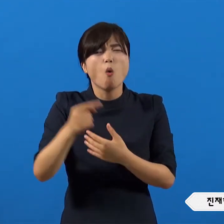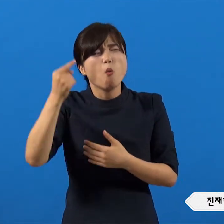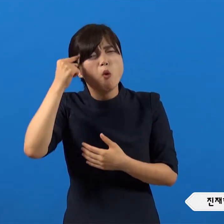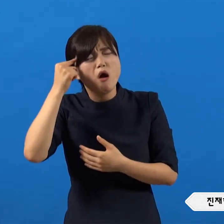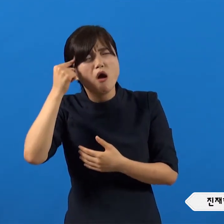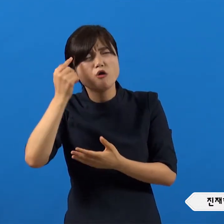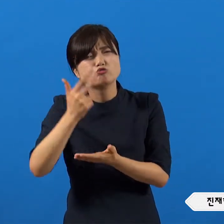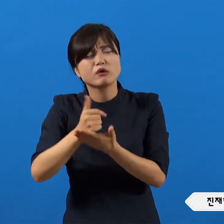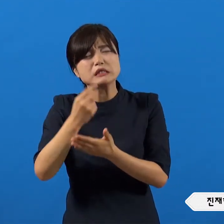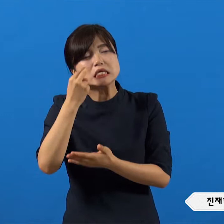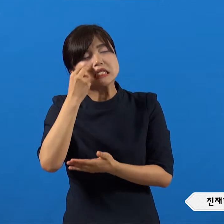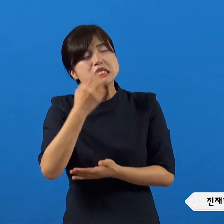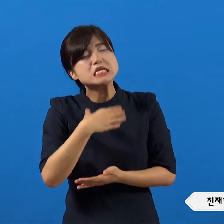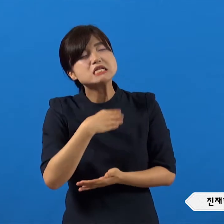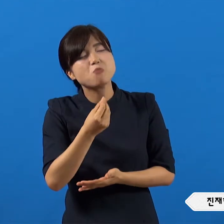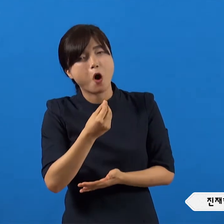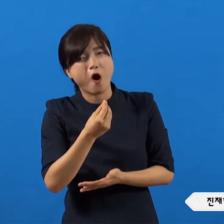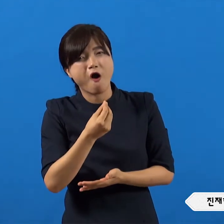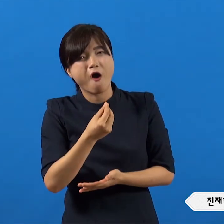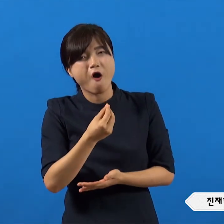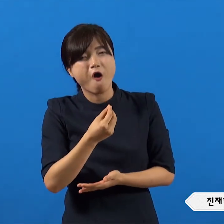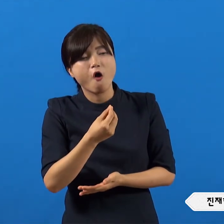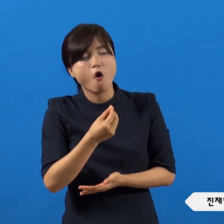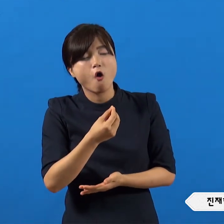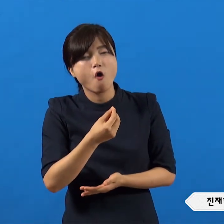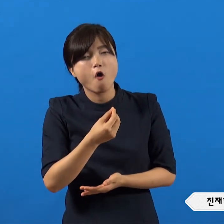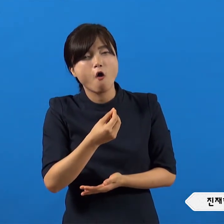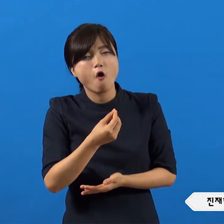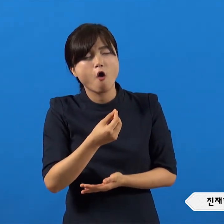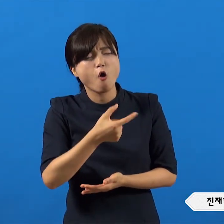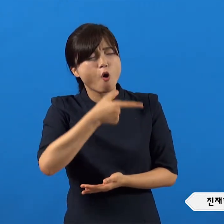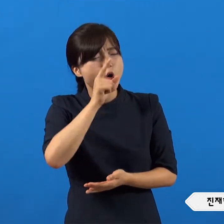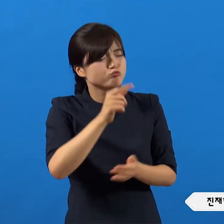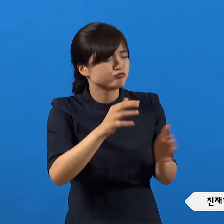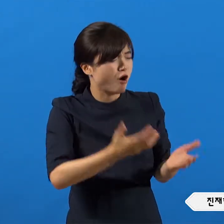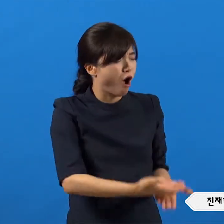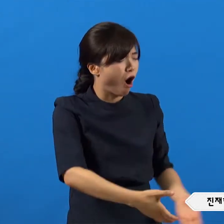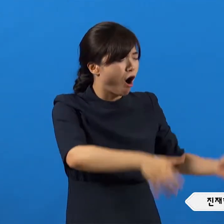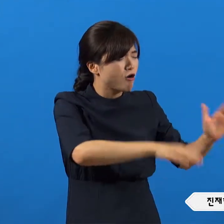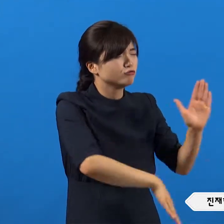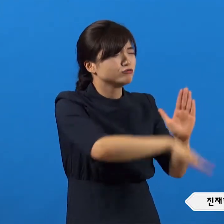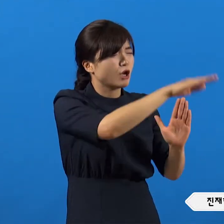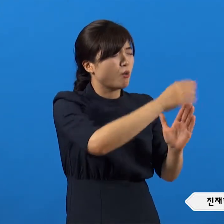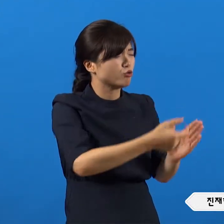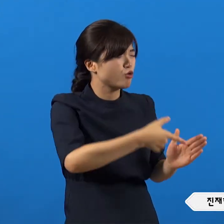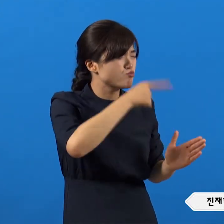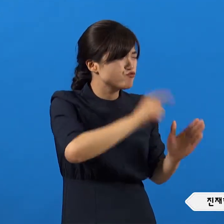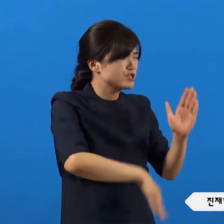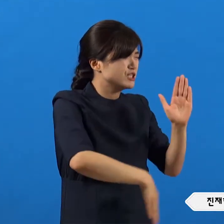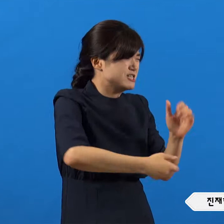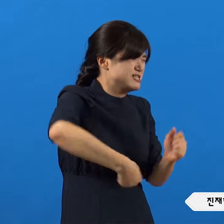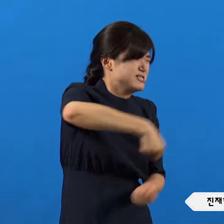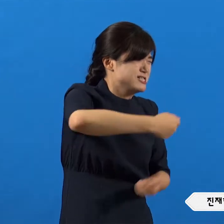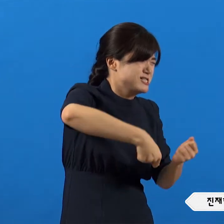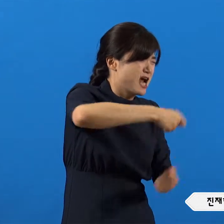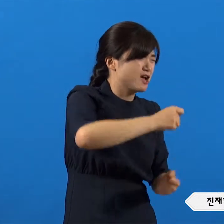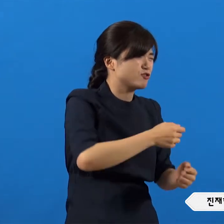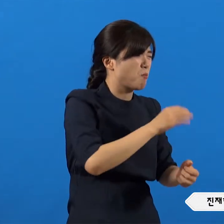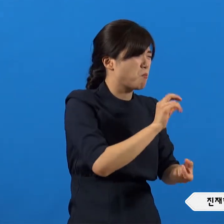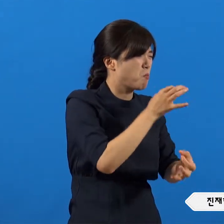주님께서 일부러 그 물 항아리에 물을 채워서 떠다 주라고